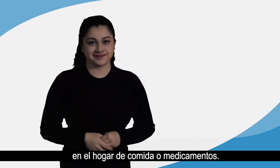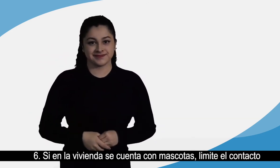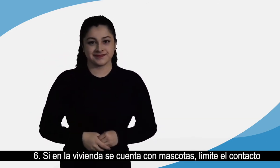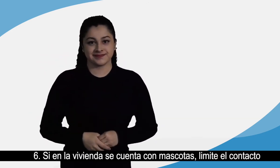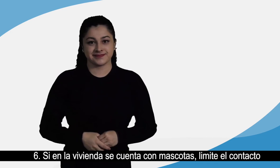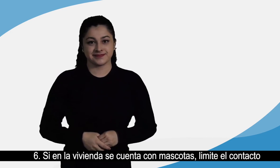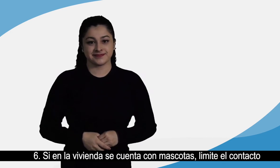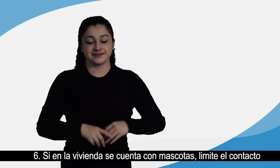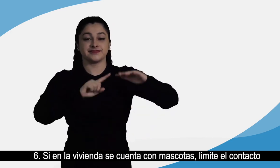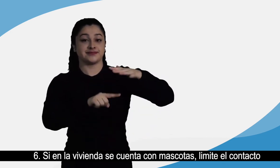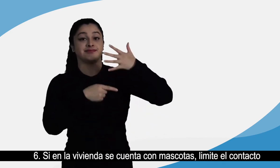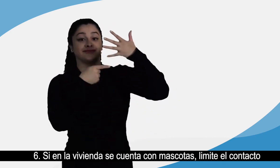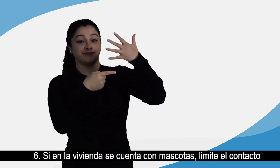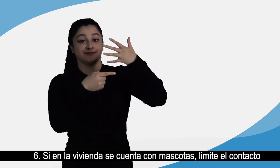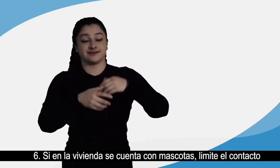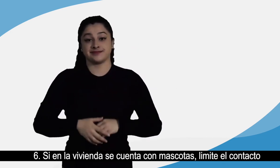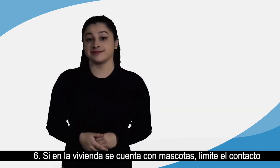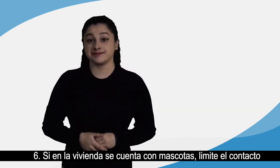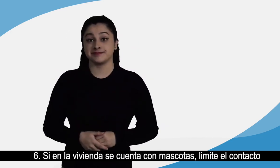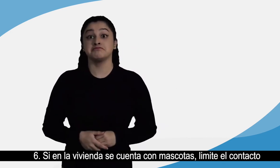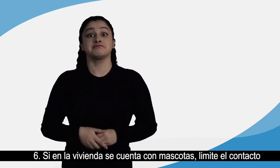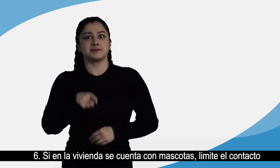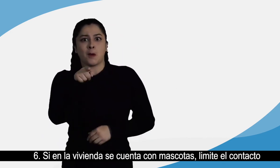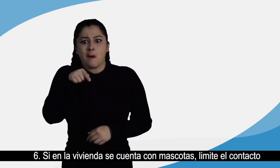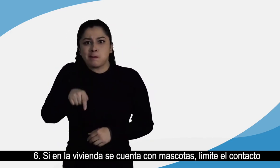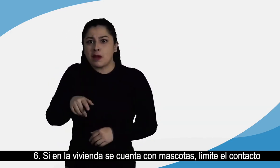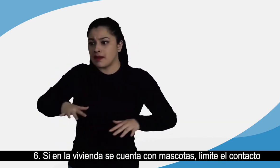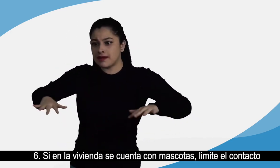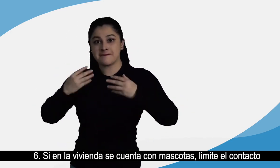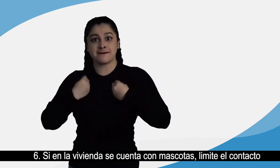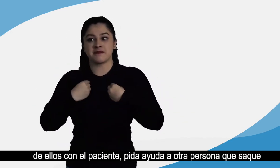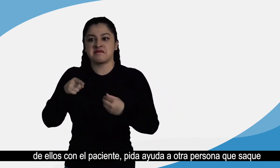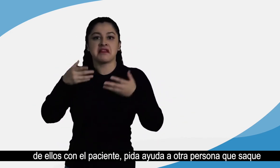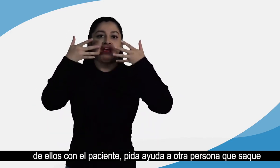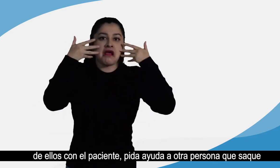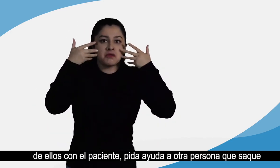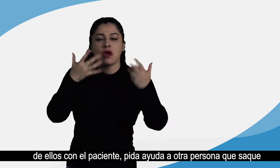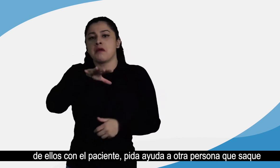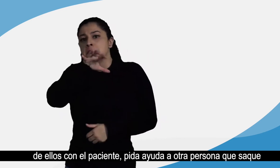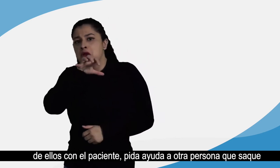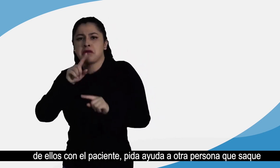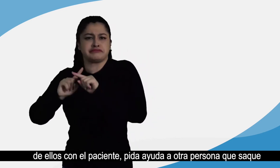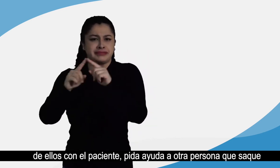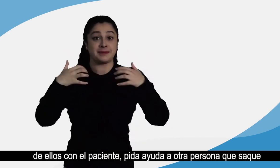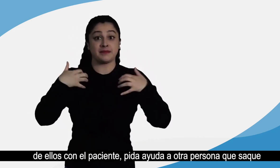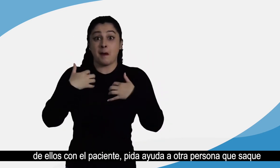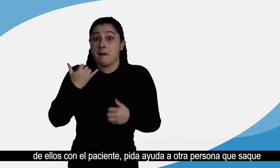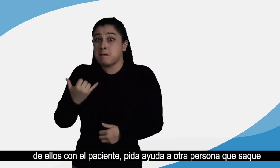6. Si en la vivienda se cuenta con mascotas, limite el contacto de ellos con el paciente Pida ayuda a otra